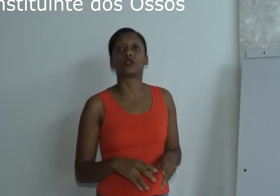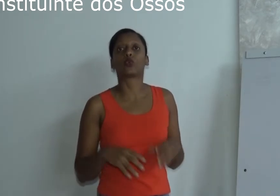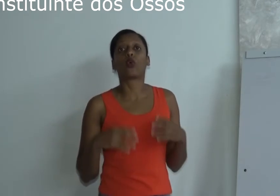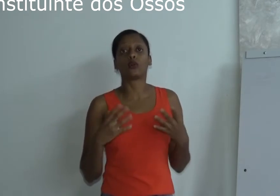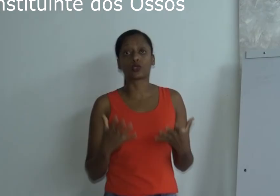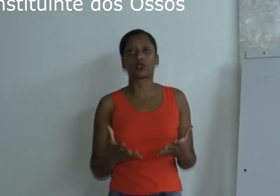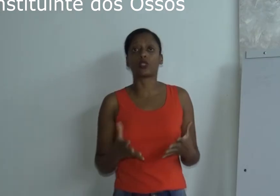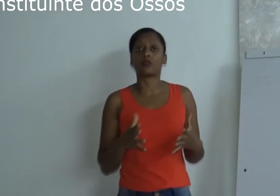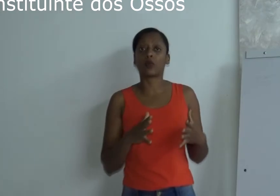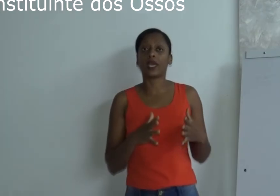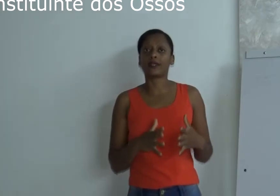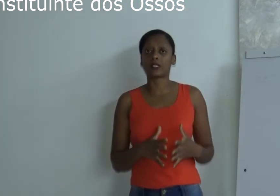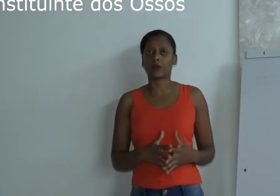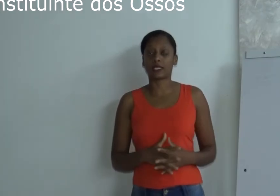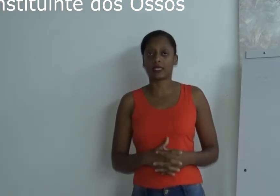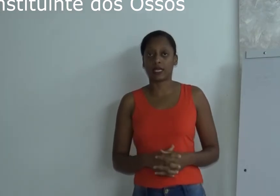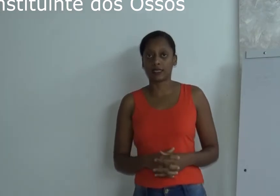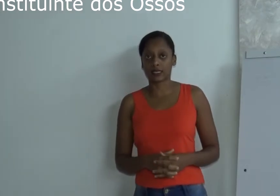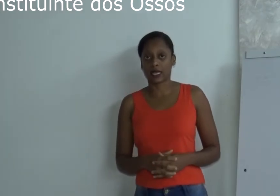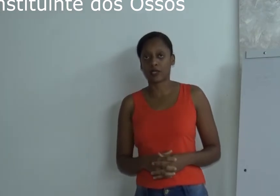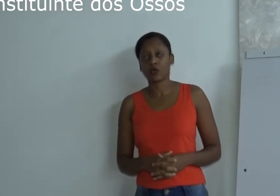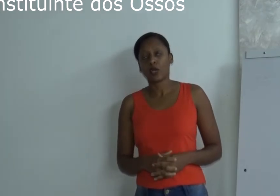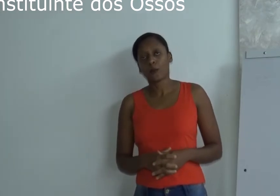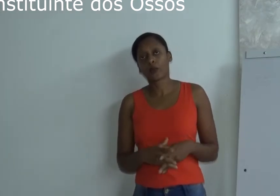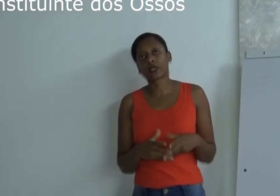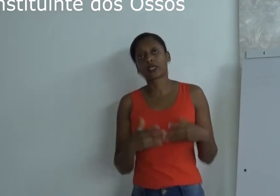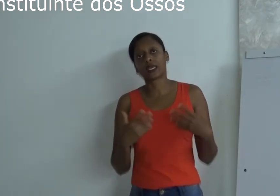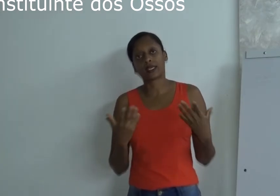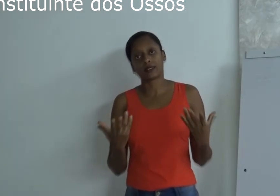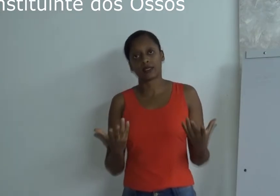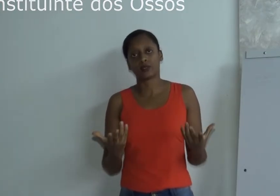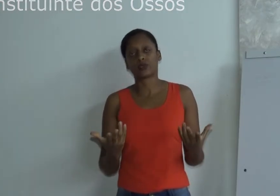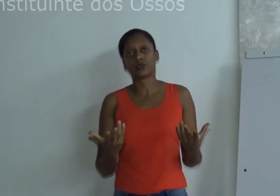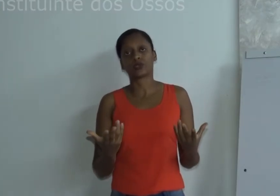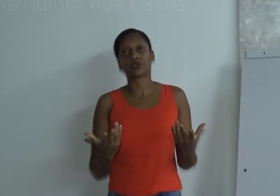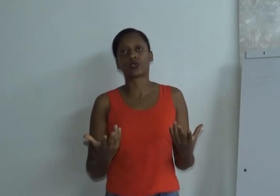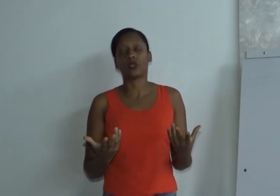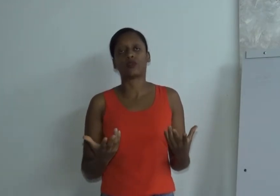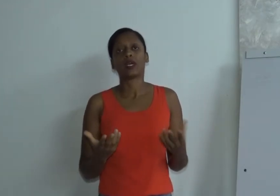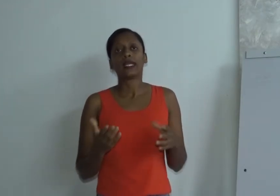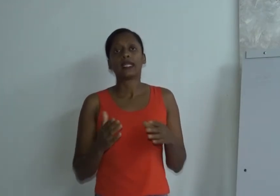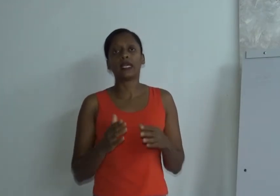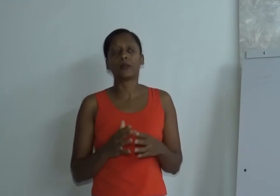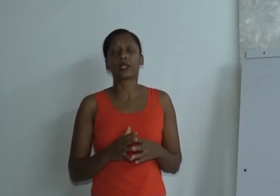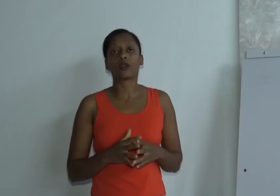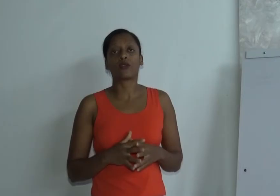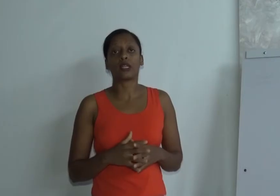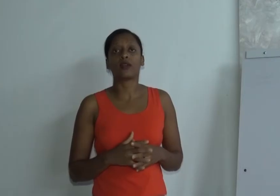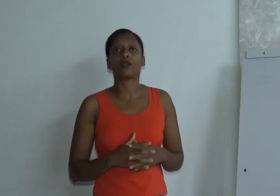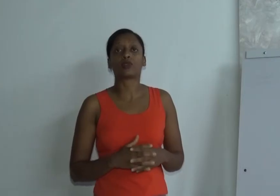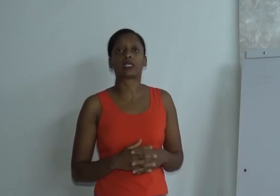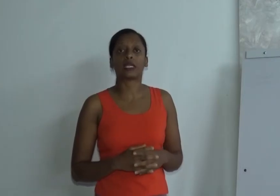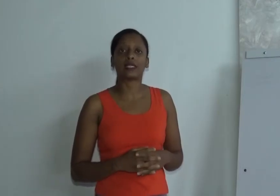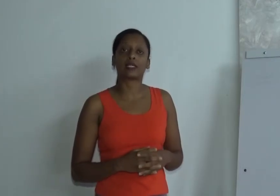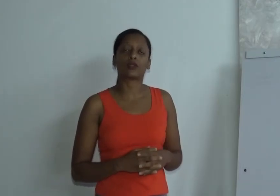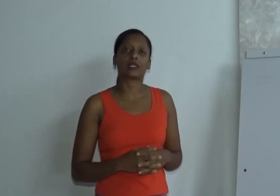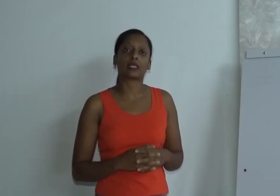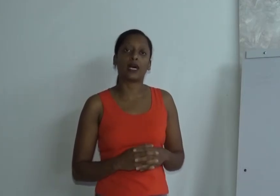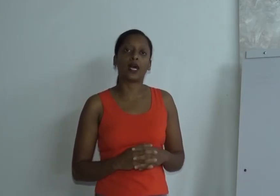tecido conjuntivo especializado. Por que tecido conjuntivo? Lembra que eu falei com vocês na nossa